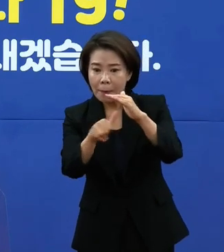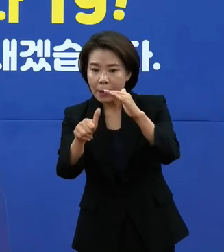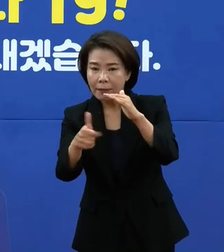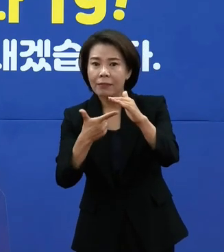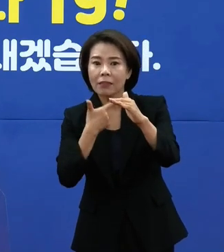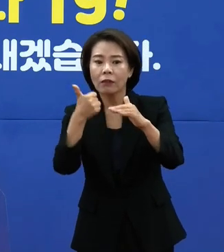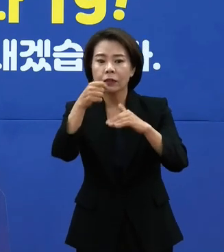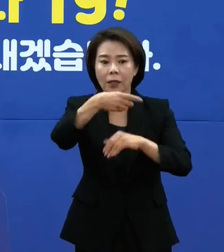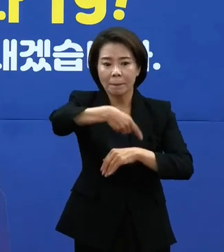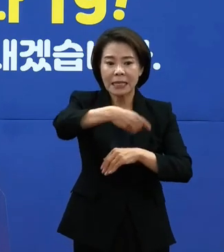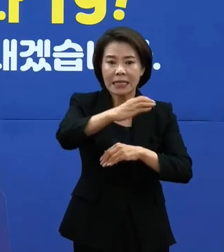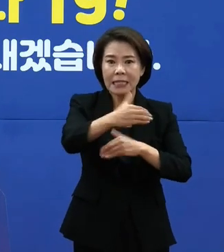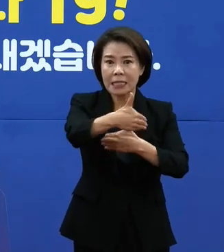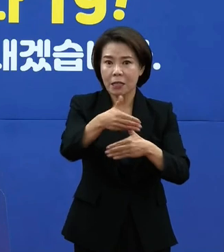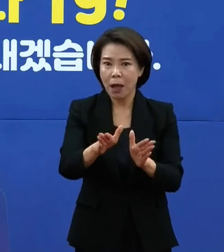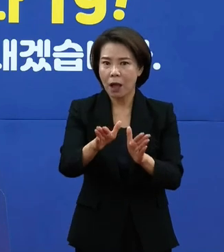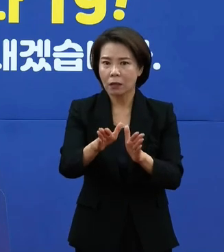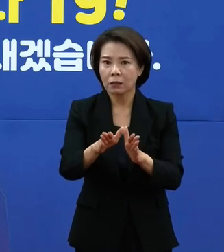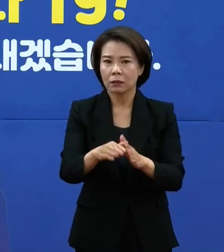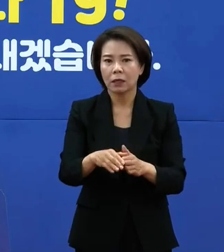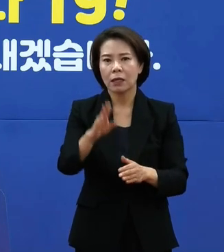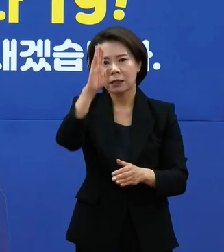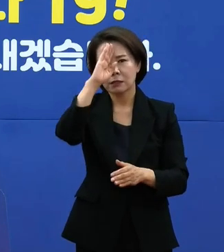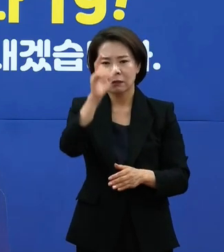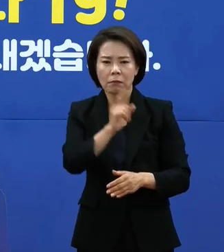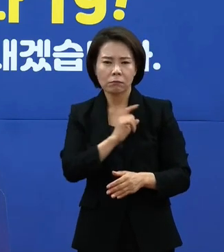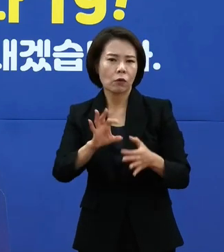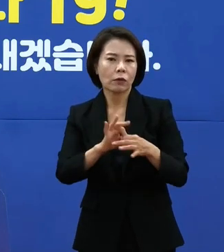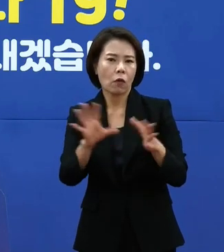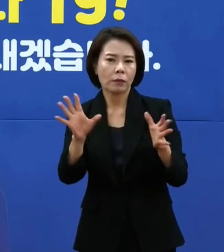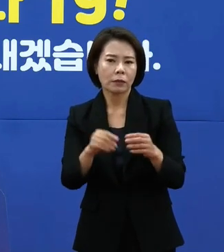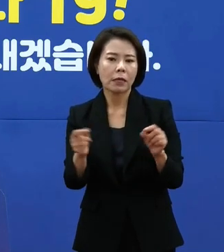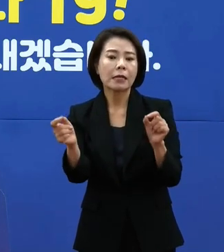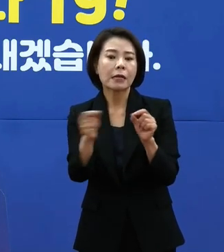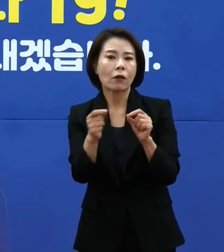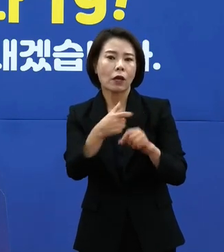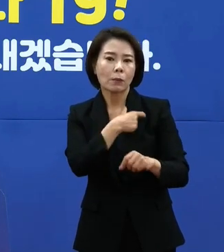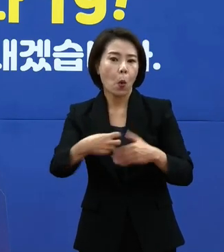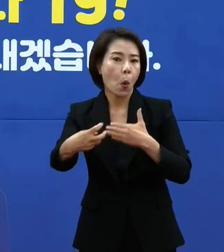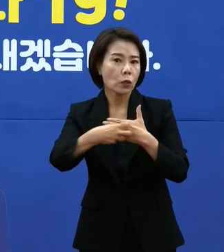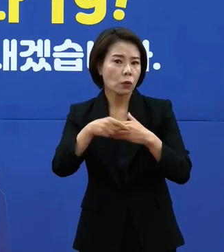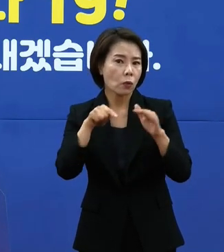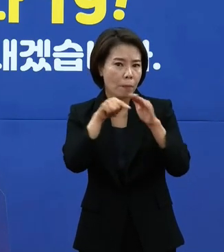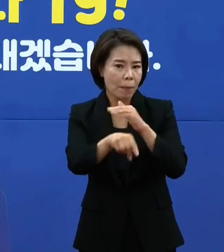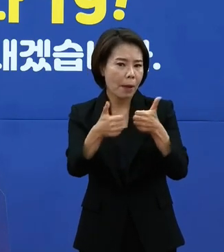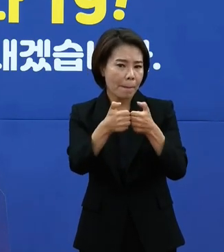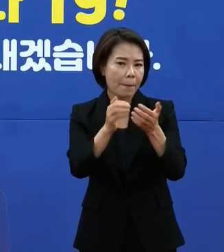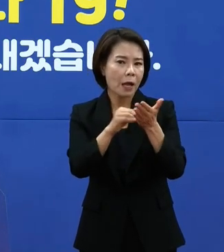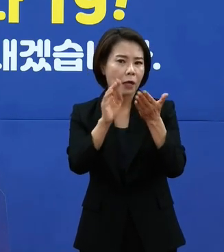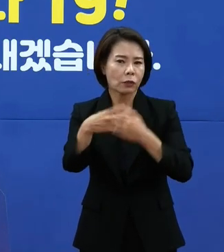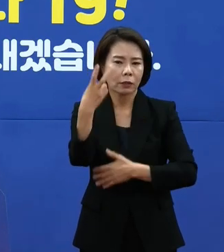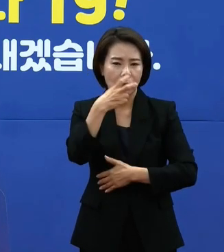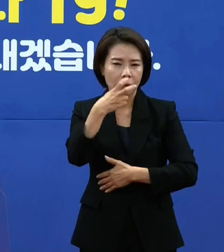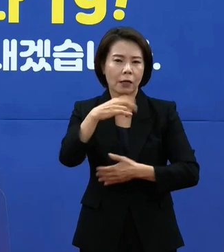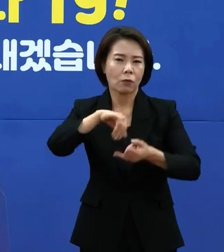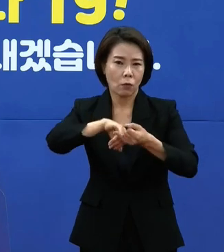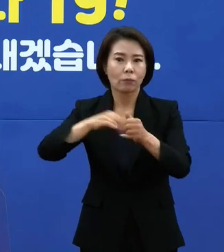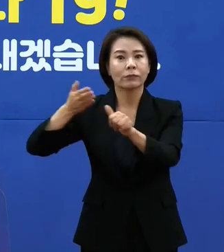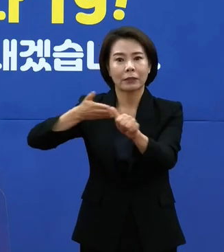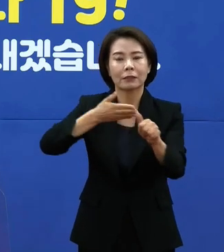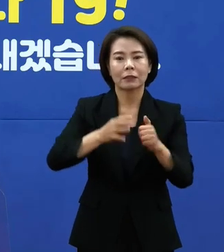PC방 방문자는 코로나19 증상과 관계없이 가까운 보건소에 전화 상담 후에 진단검사를 반드시 받으시기